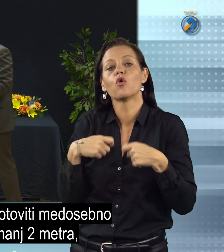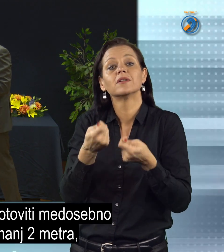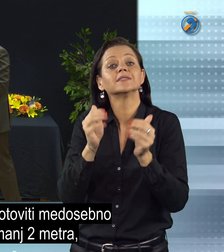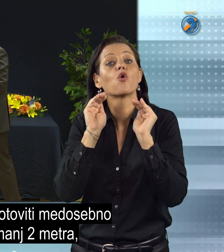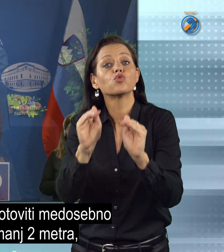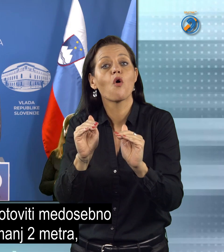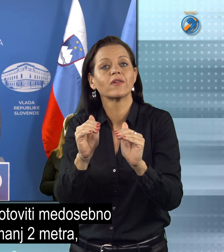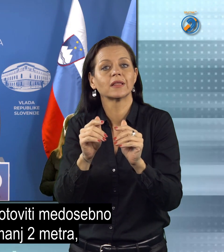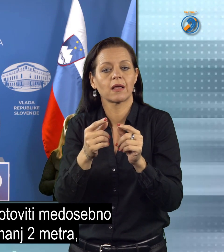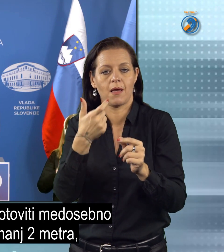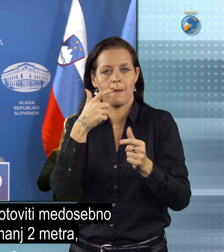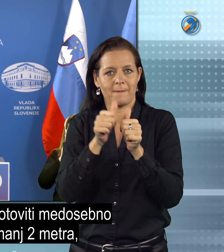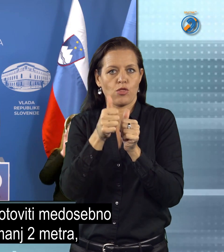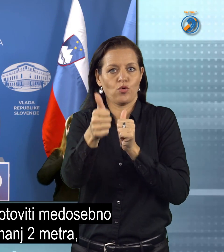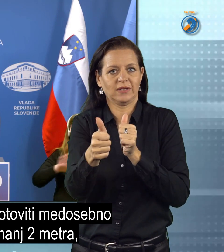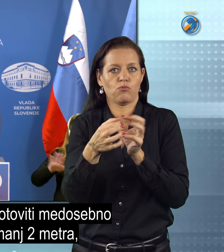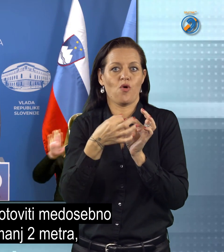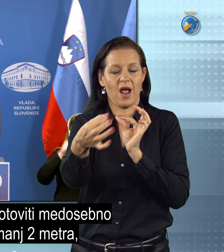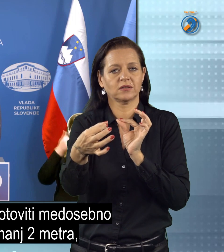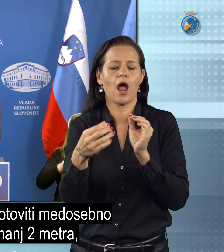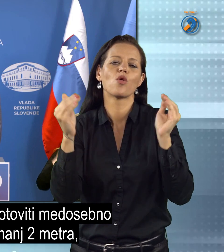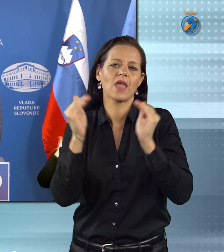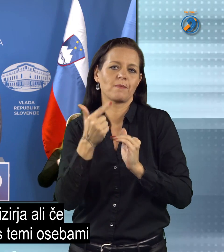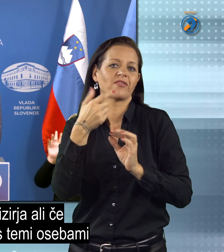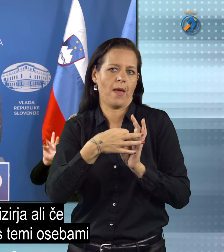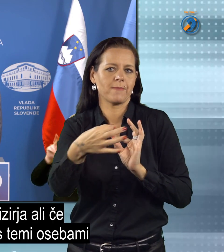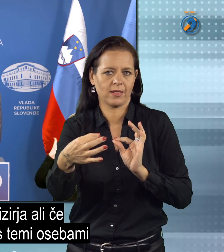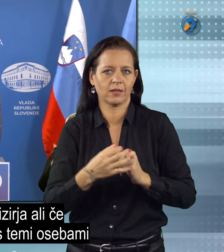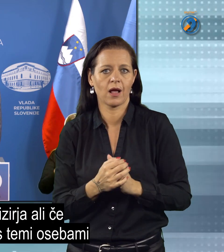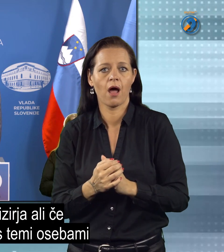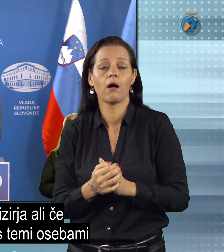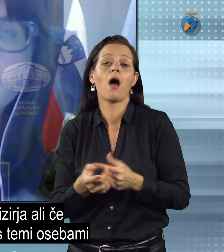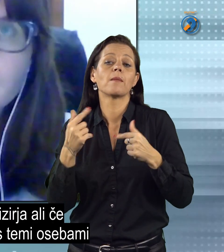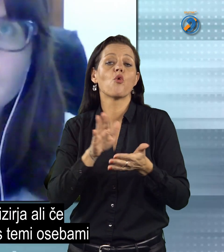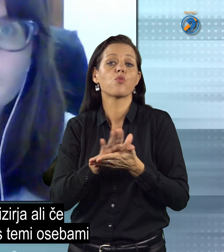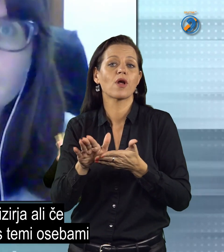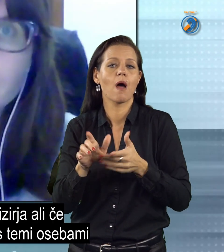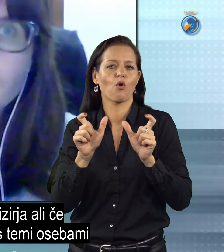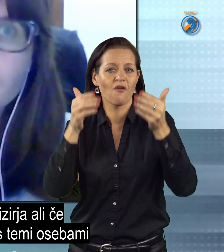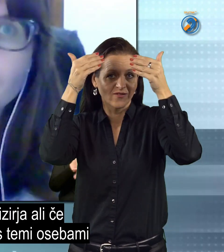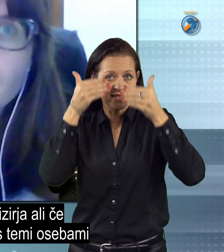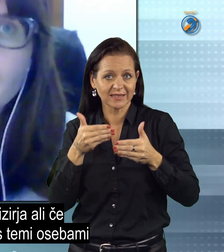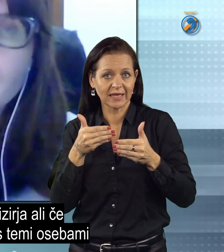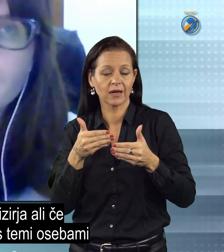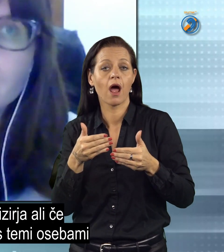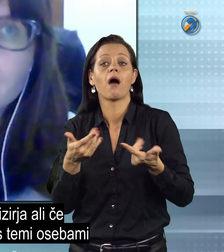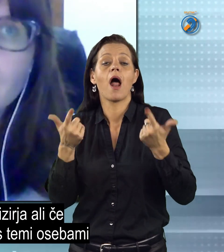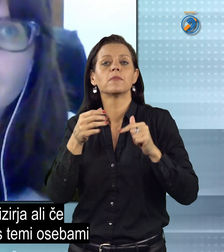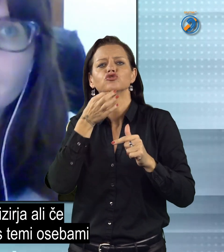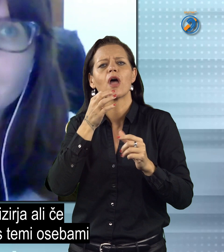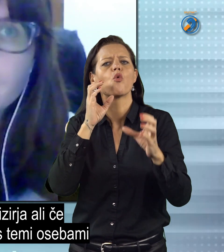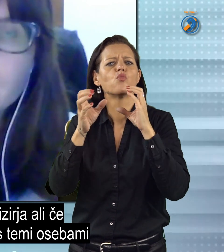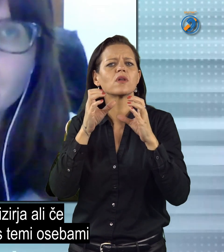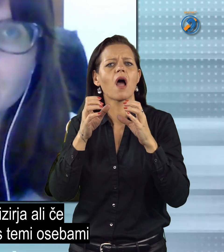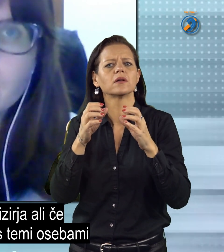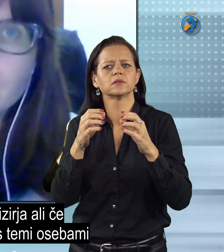če je mogoče zagotoviti medsebojno razdaljo najmanj 2 metra, uporabo vizirja ali če komunikacija s temi osebami poteka